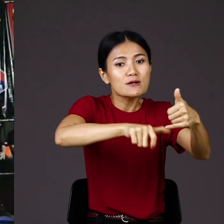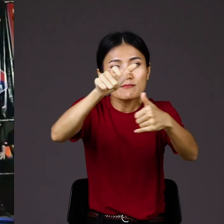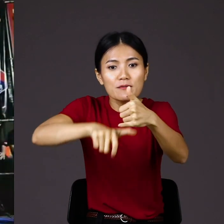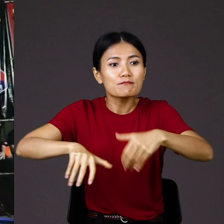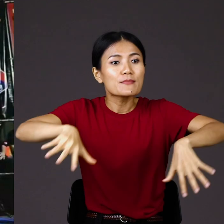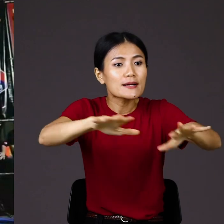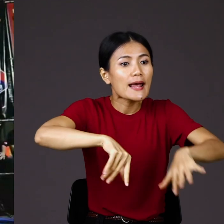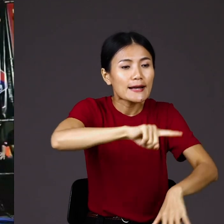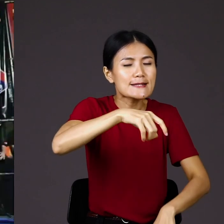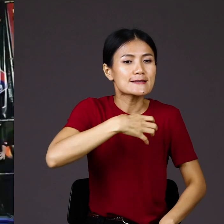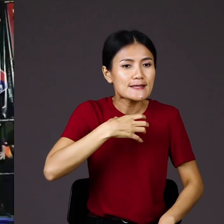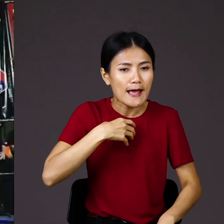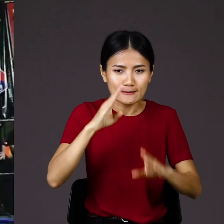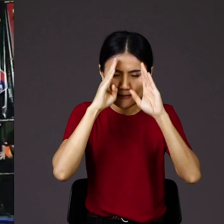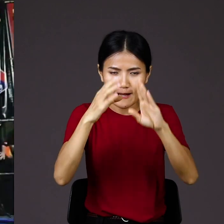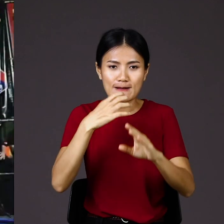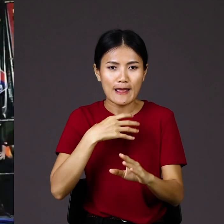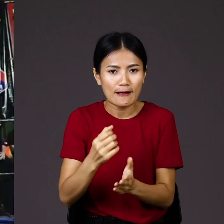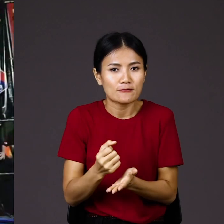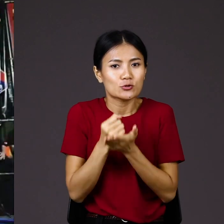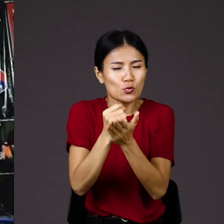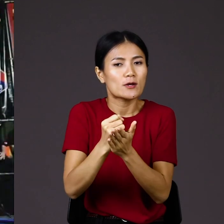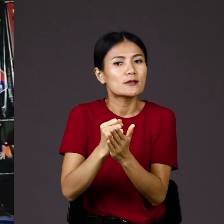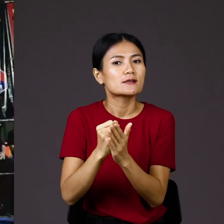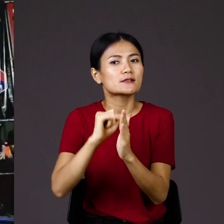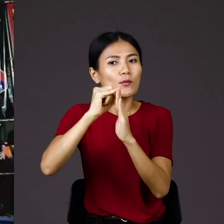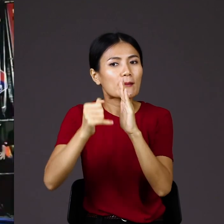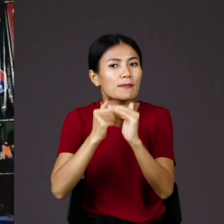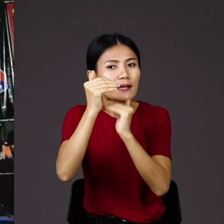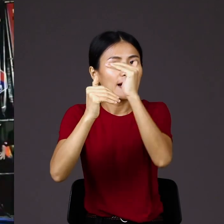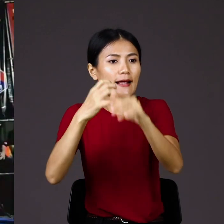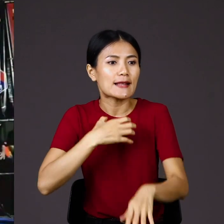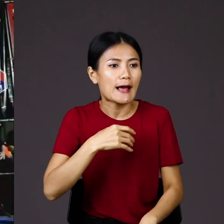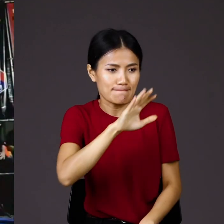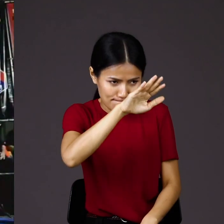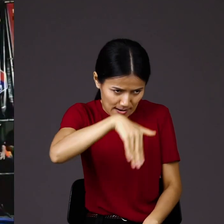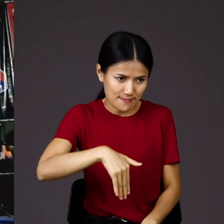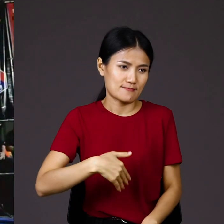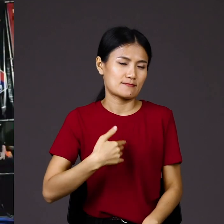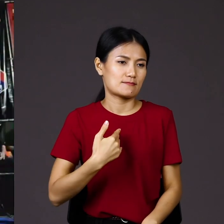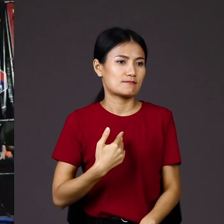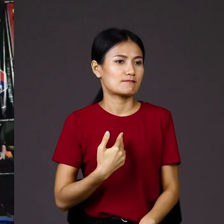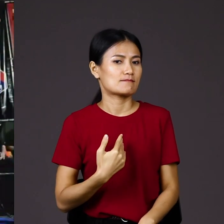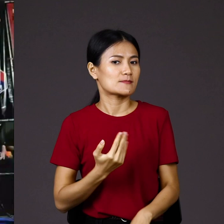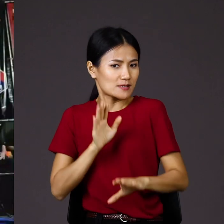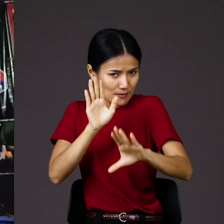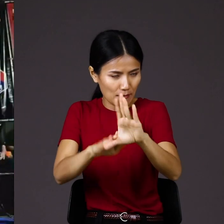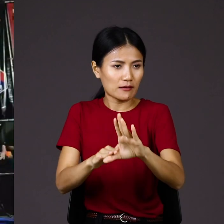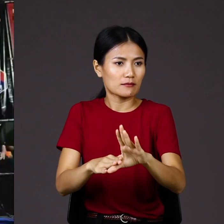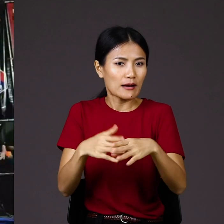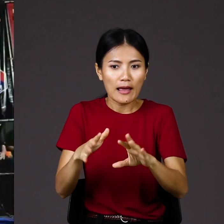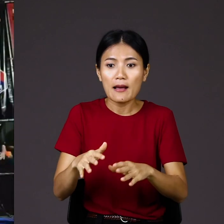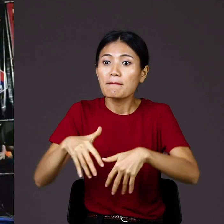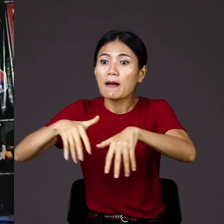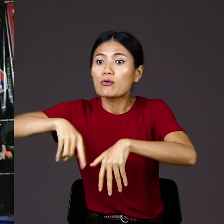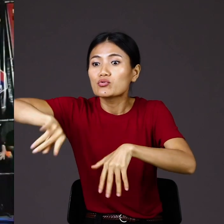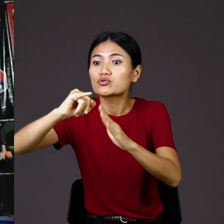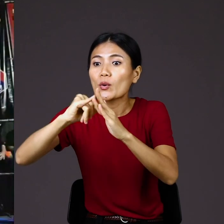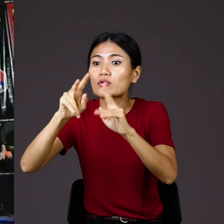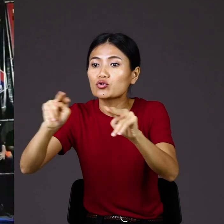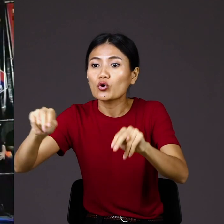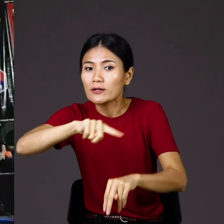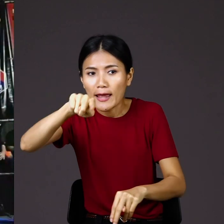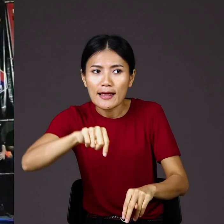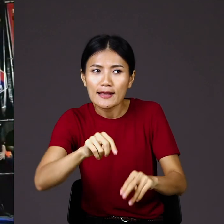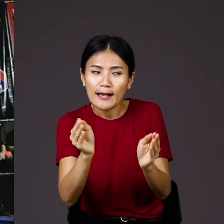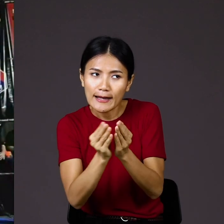ที่ให้คนธรรมดาที่ต้องการเปลี่ยนแปลงจังหวัดตนเองให้เข้ามามีโอกาสเสนอตัวให้พี่น้องชาวนนท